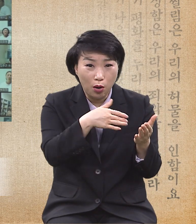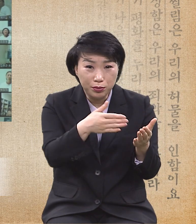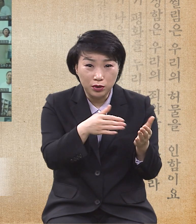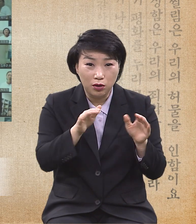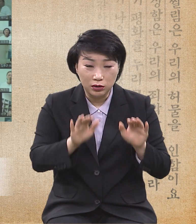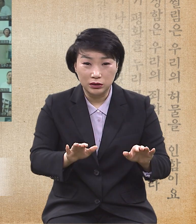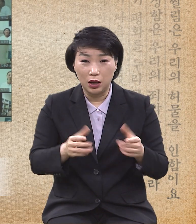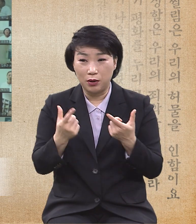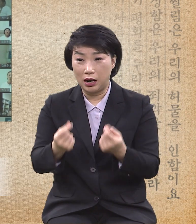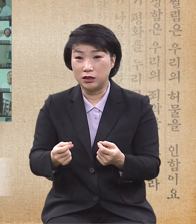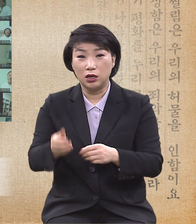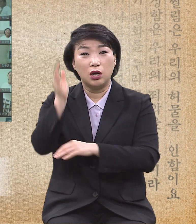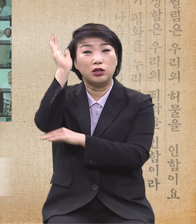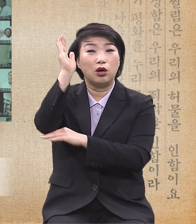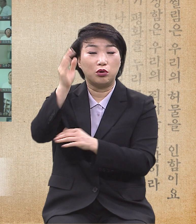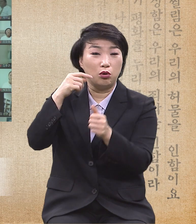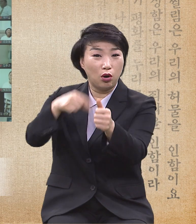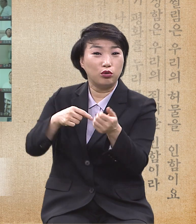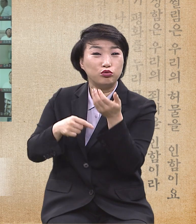그런데 그렇게 가르쳤다고 하죠.